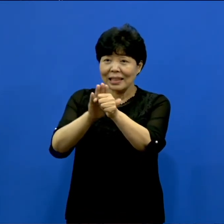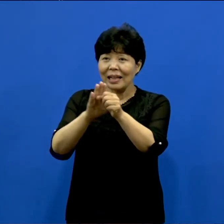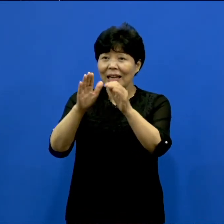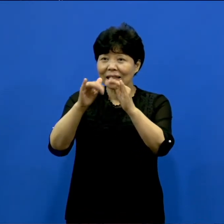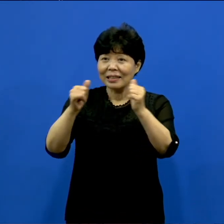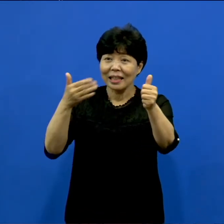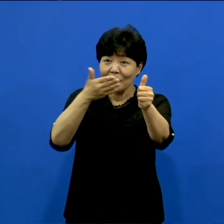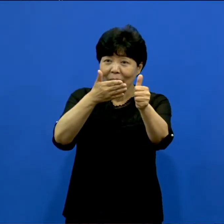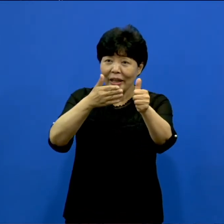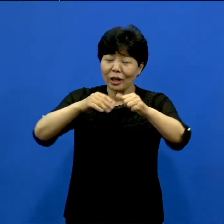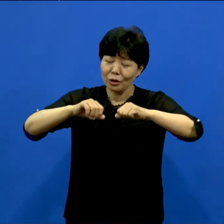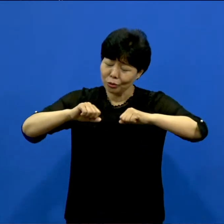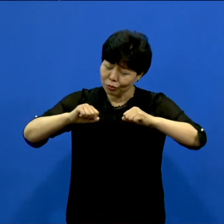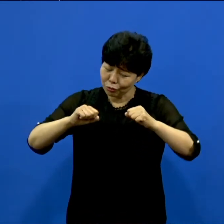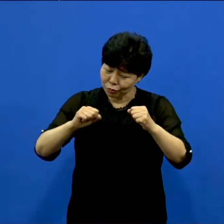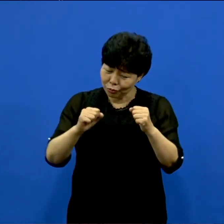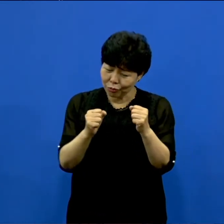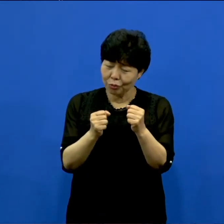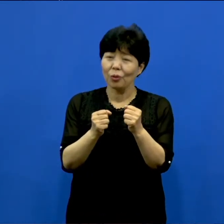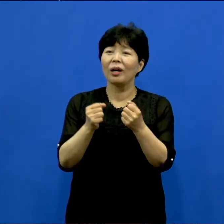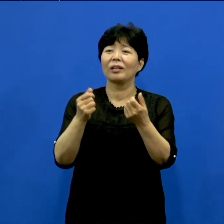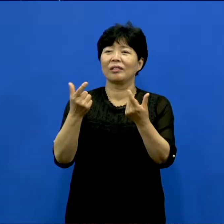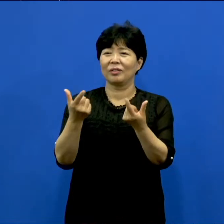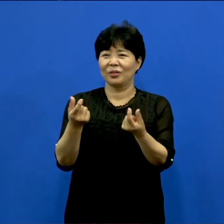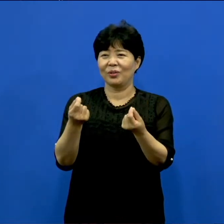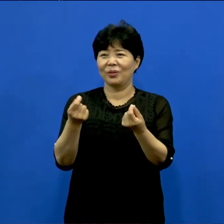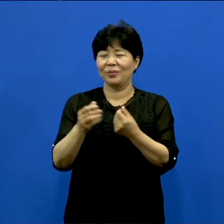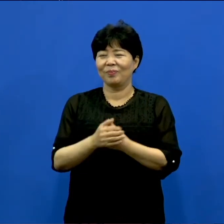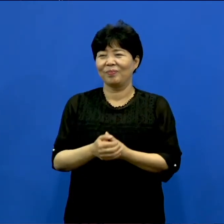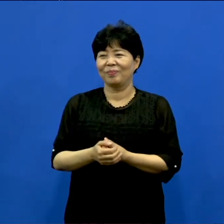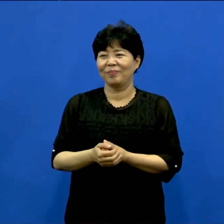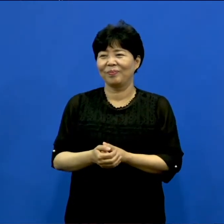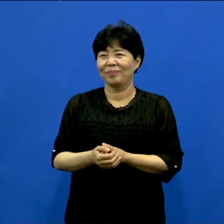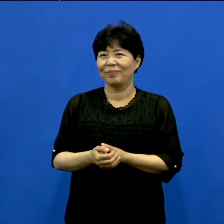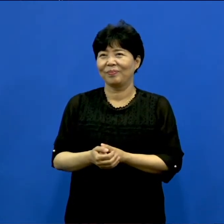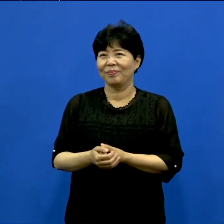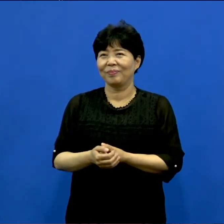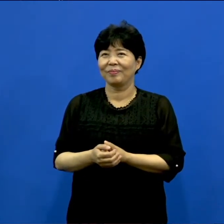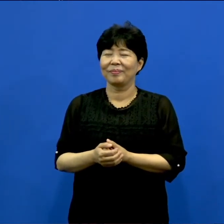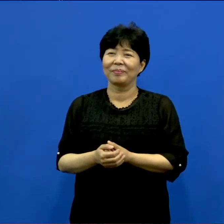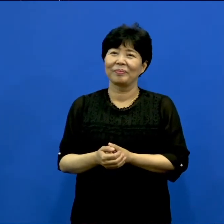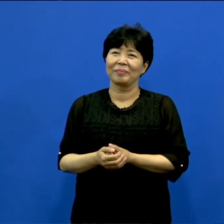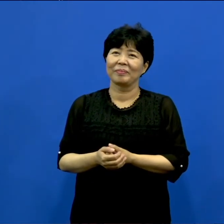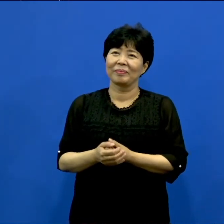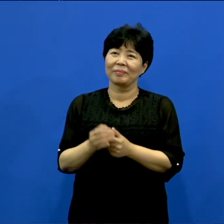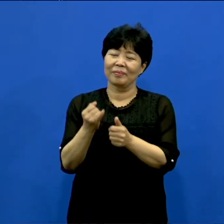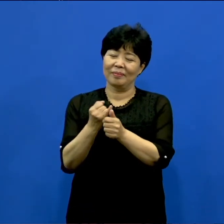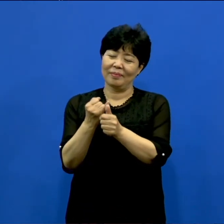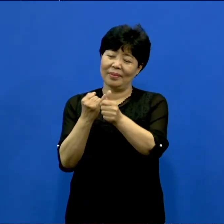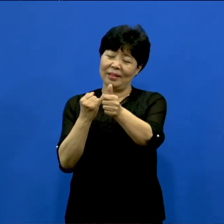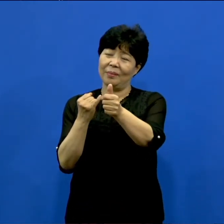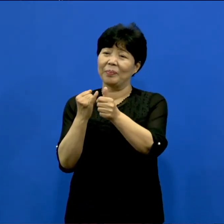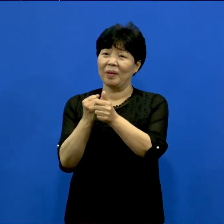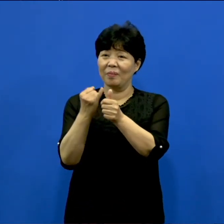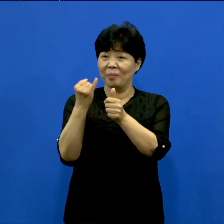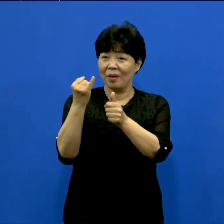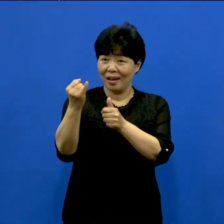순종하고 싶어져요. 순종 안 하면요, 사랑하는 게 아니에요. 남편, 아내,